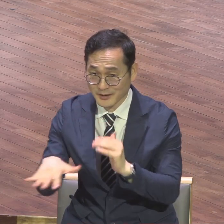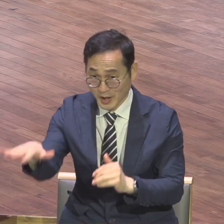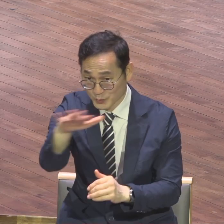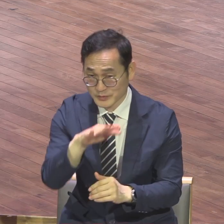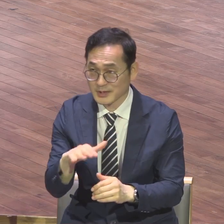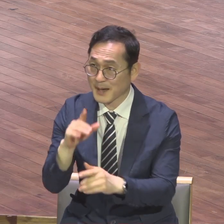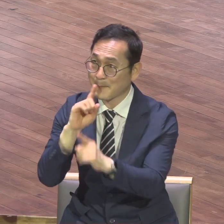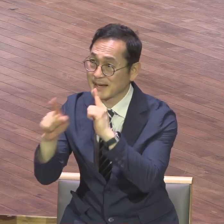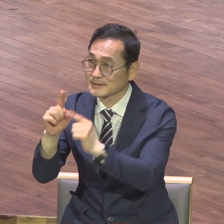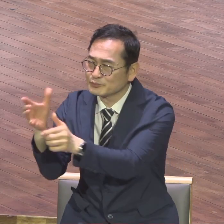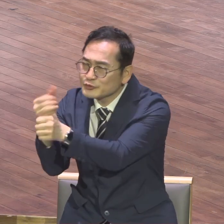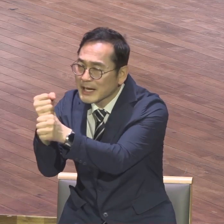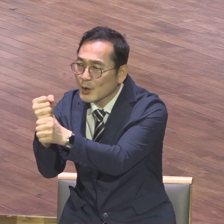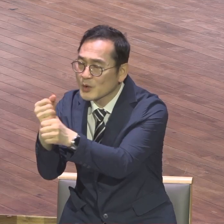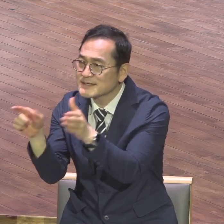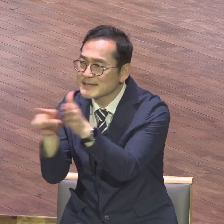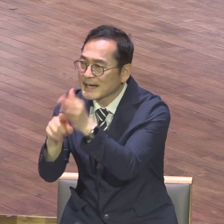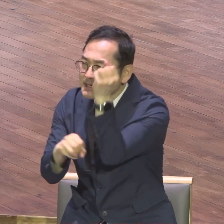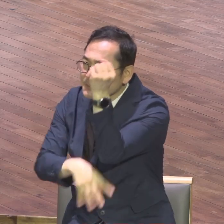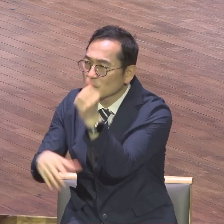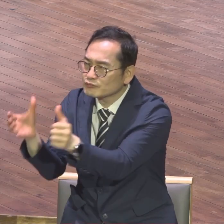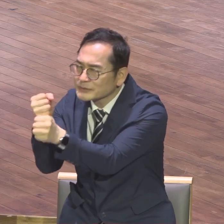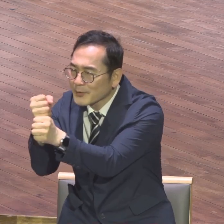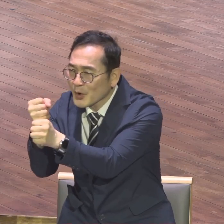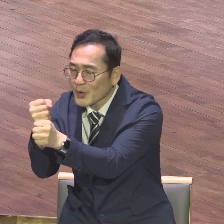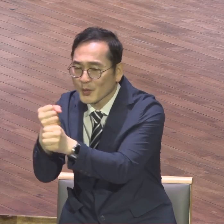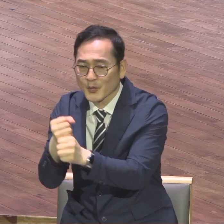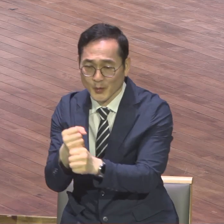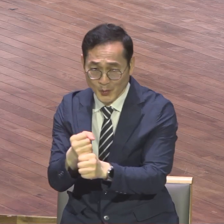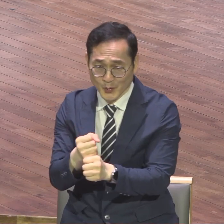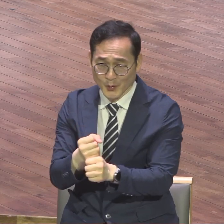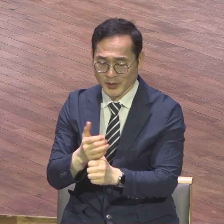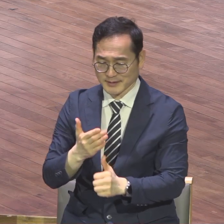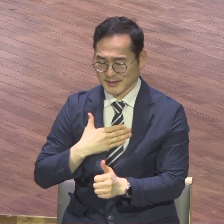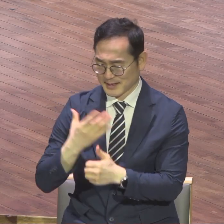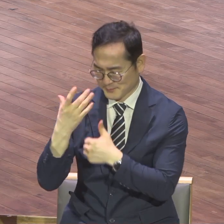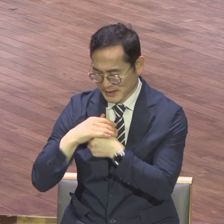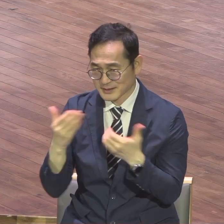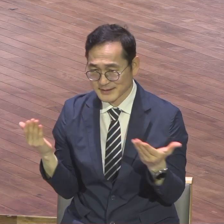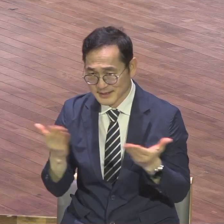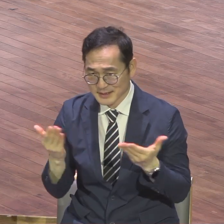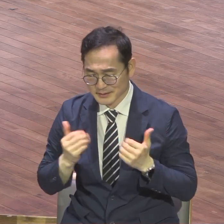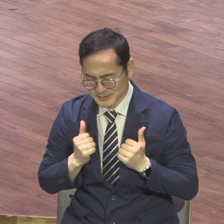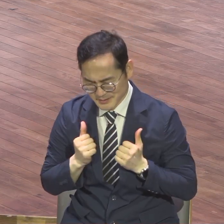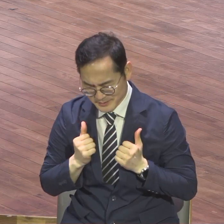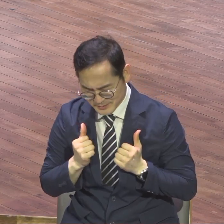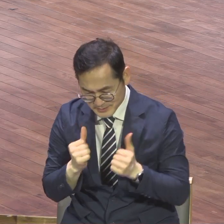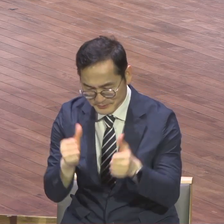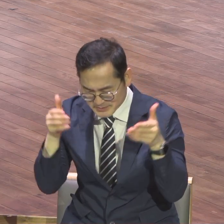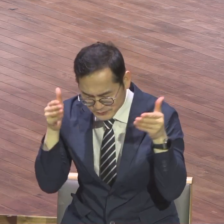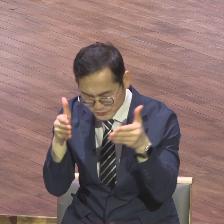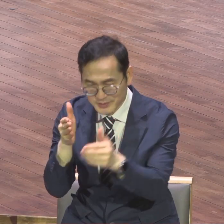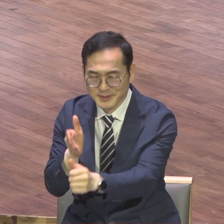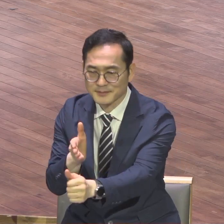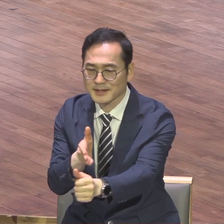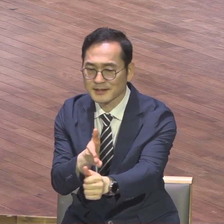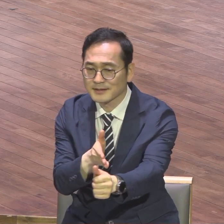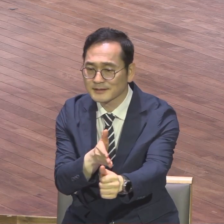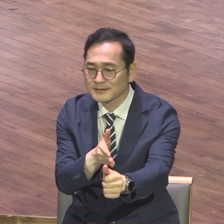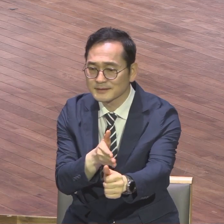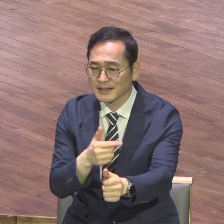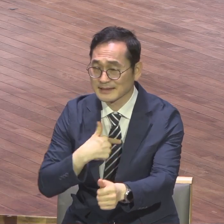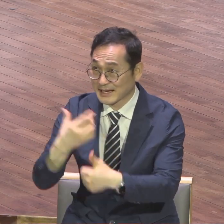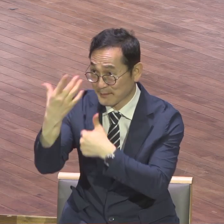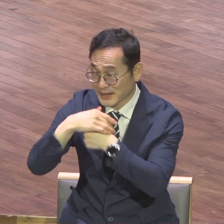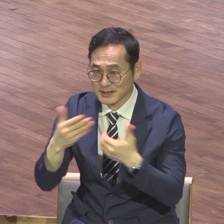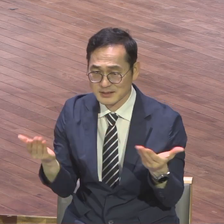언약을 붙잡은 이 신앙의 본질을 분명히 하면서 자신에게 주어진 직분에 올인 집중하시기 바랍니다. 내게